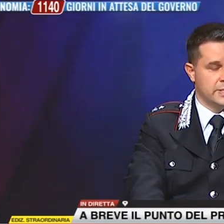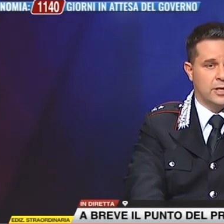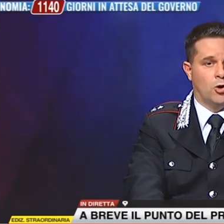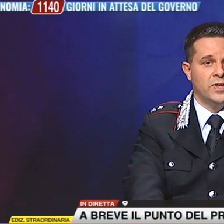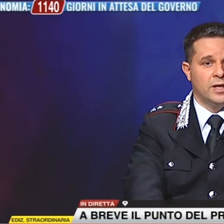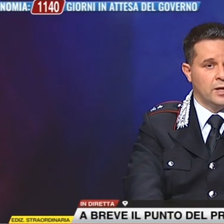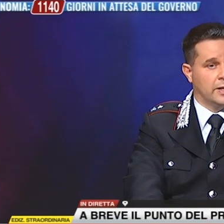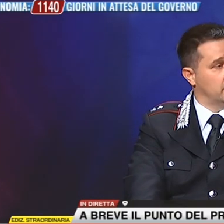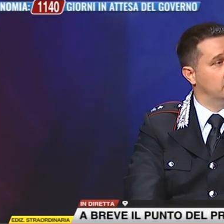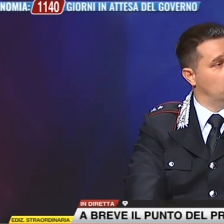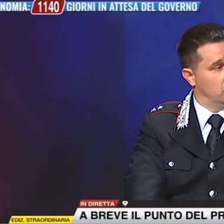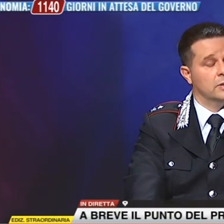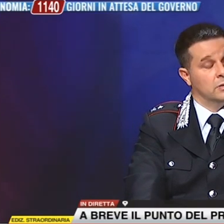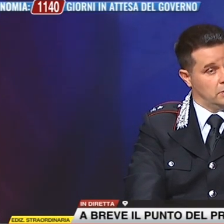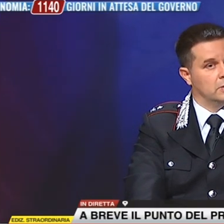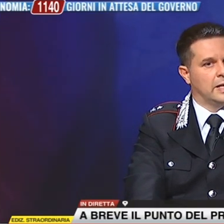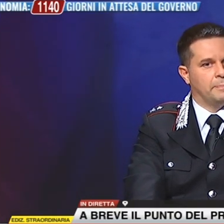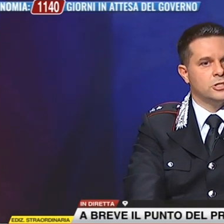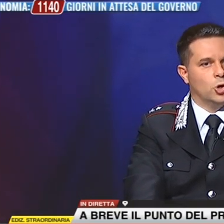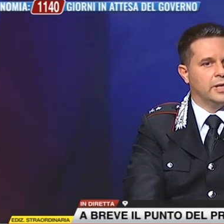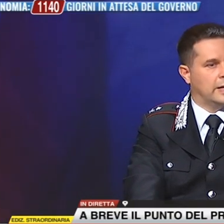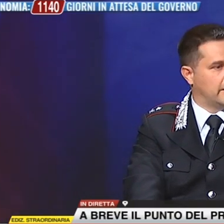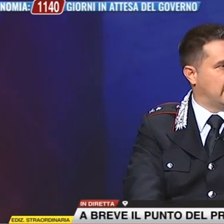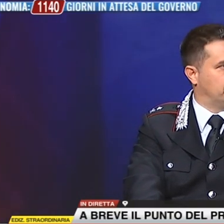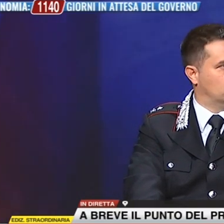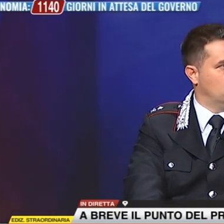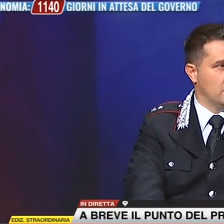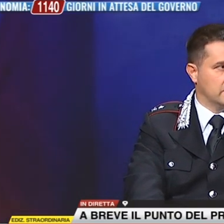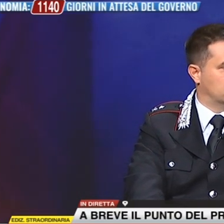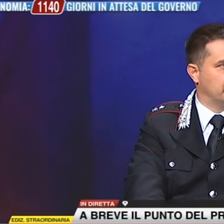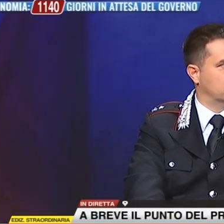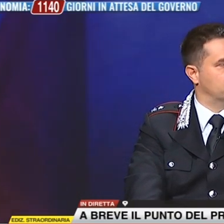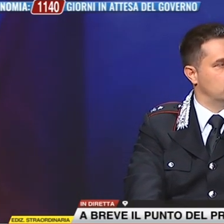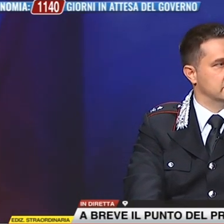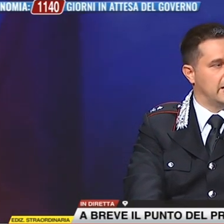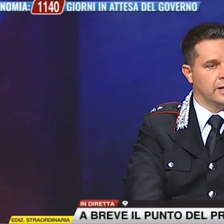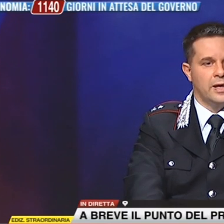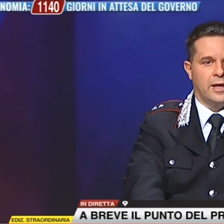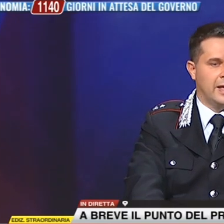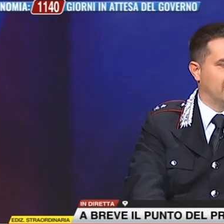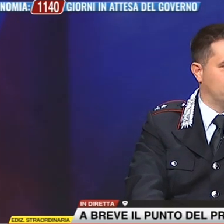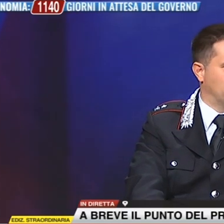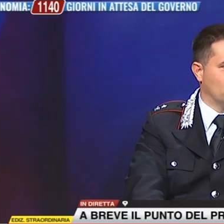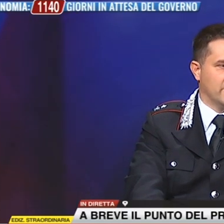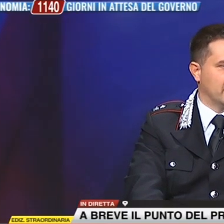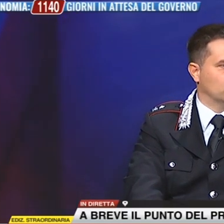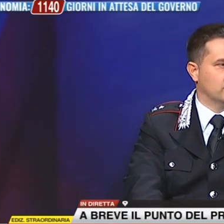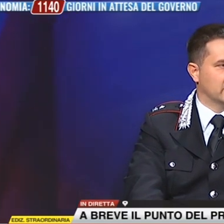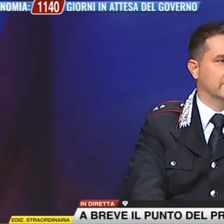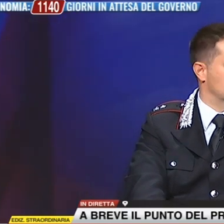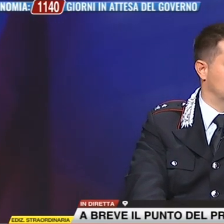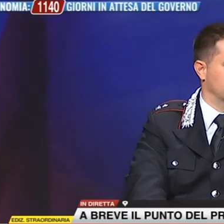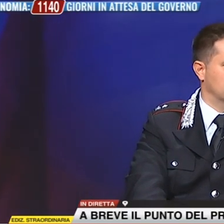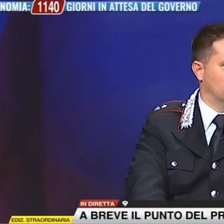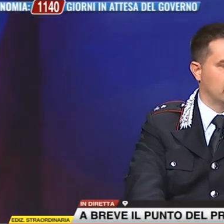per l'emergenza Covid, nel ritiro, certo. Delle pensioni e nel recapito direttamente presso gli anziani. E per noi è motivo